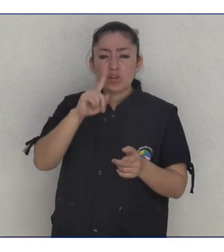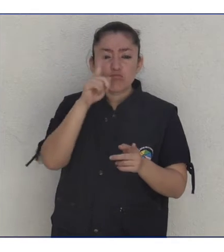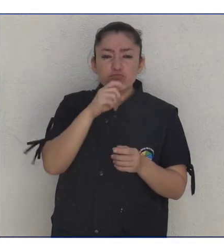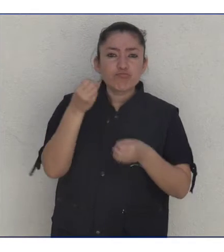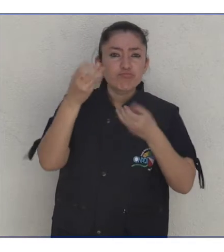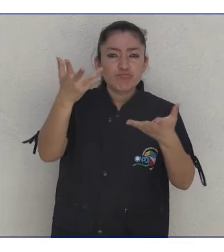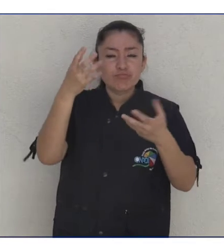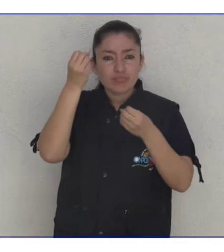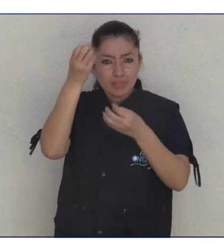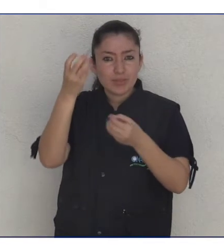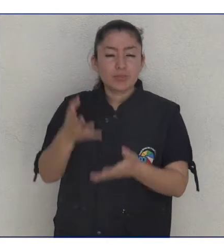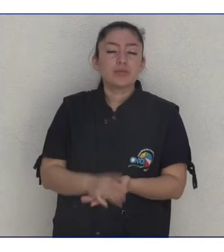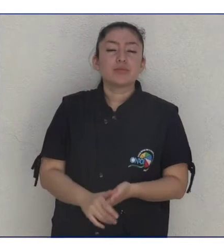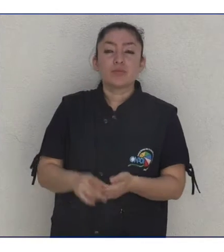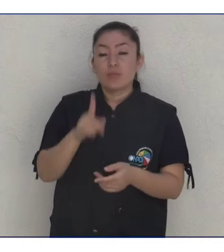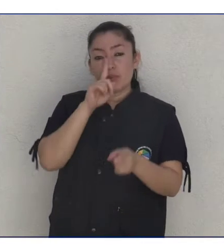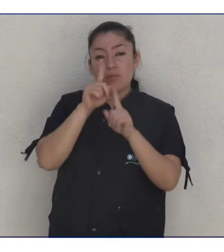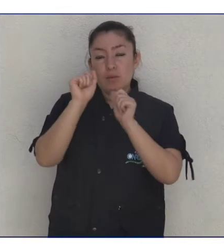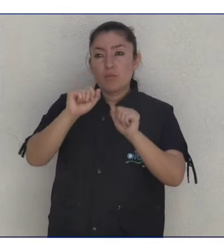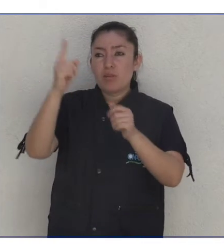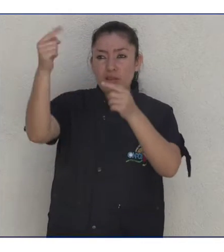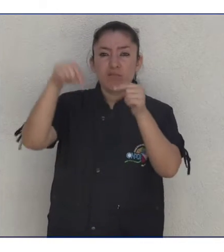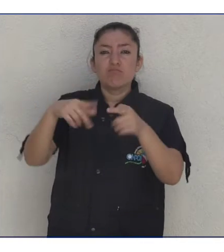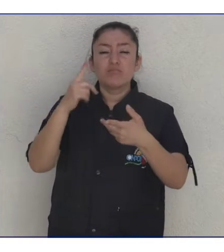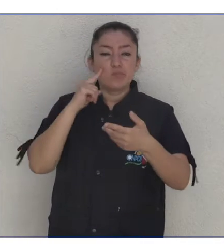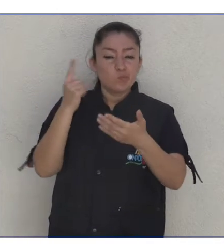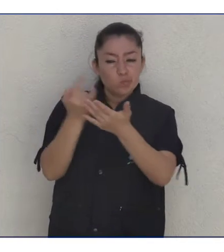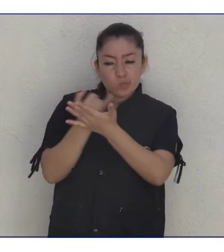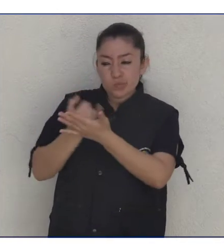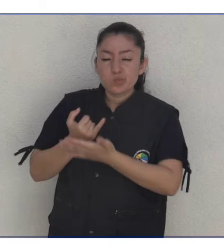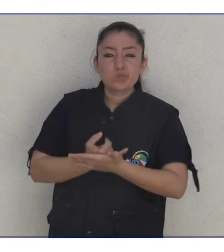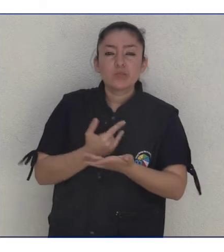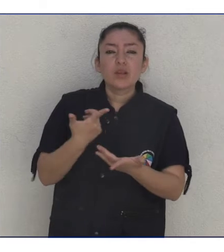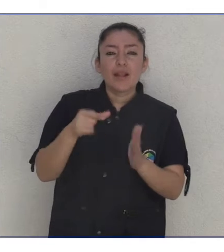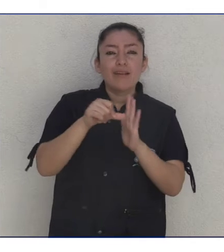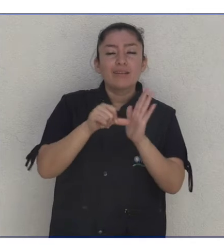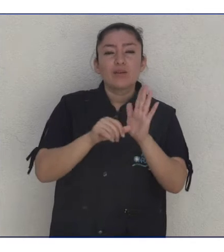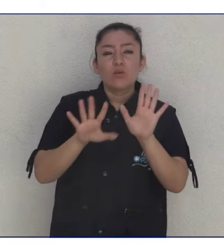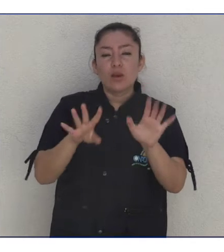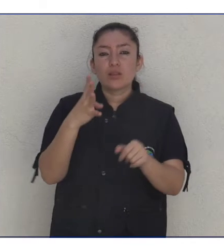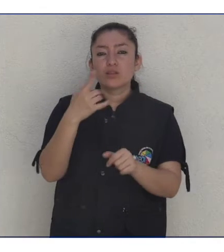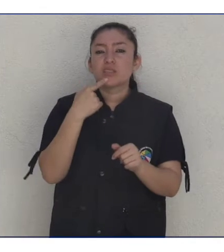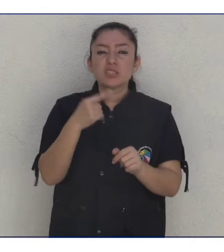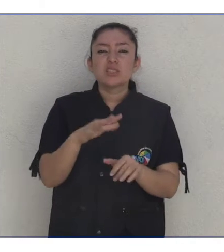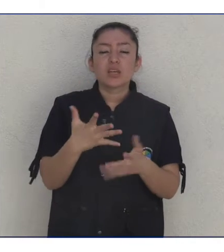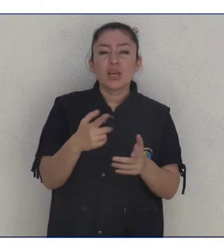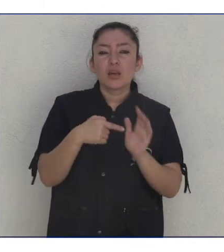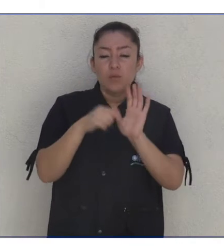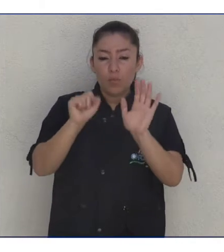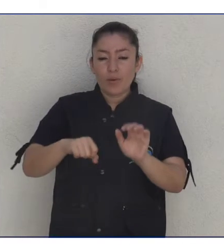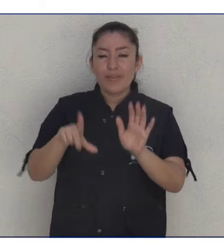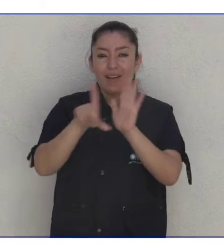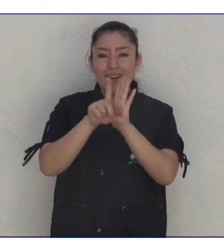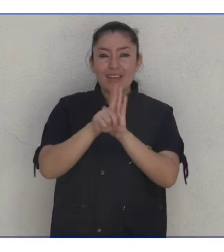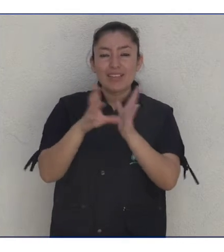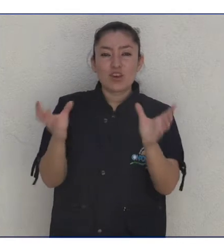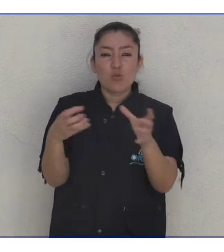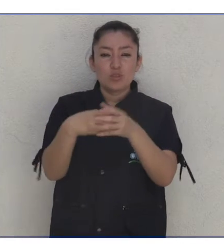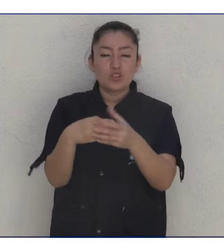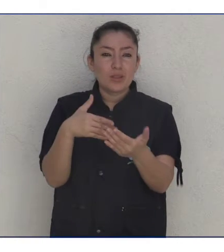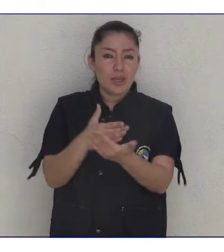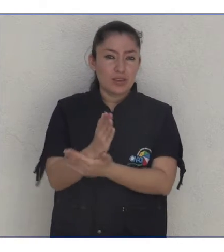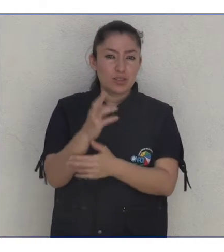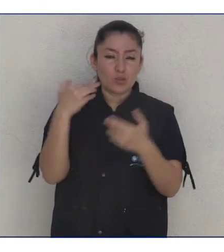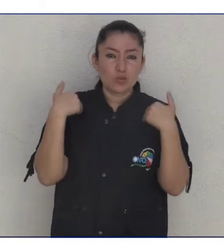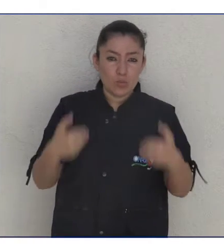que originaron esa resolución, lo anterior con fundamento en lo previsto por el artículo 14, literal I, de la Ley de la Comisión de los